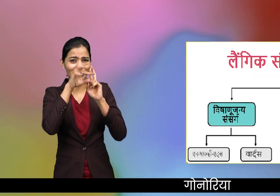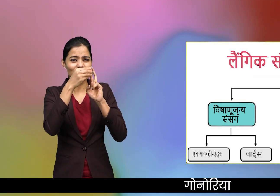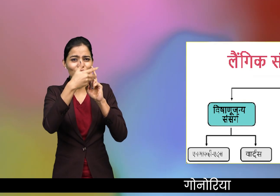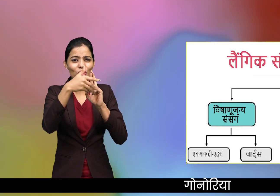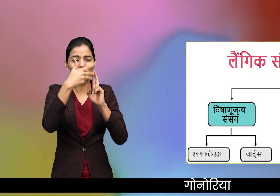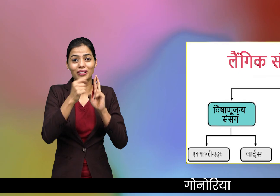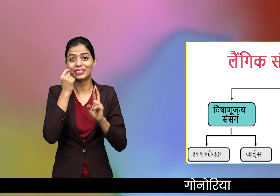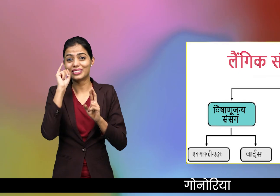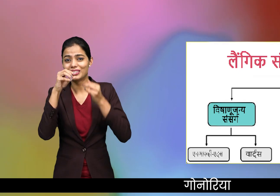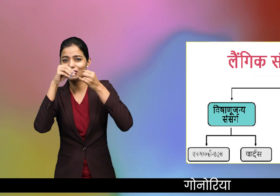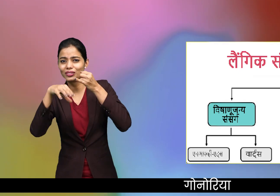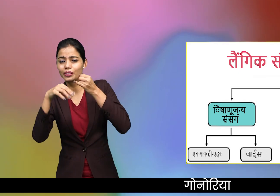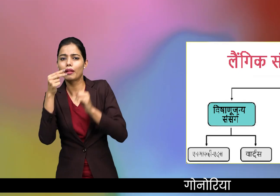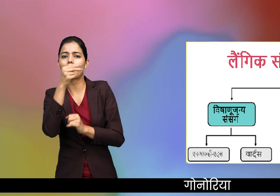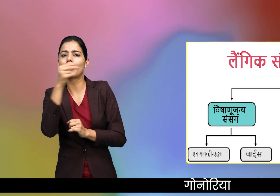गोनोरिया,